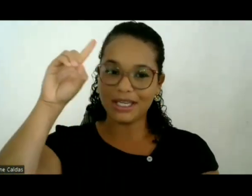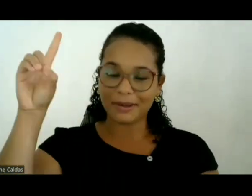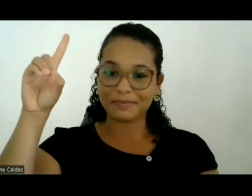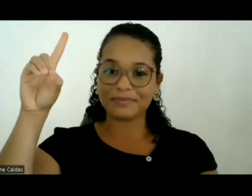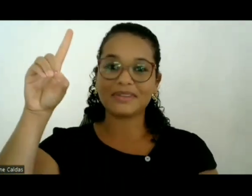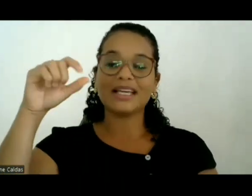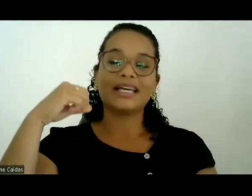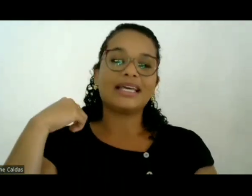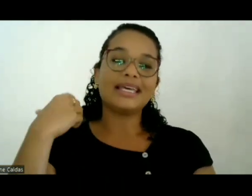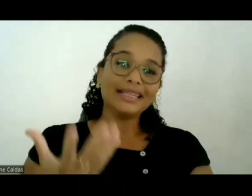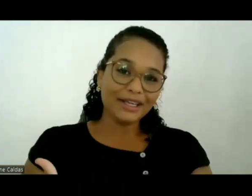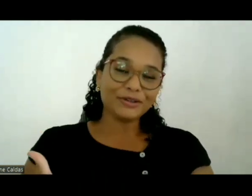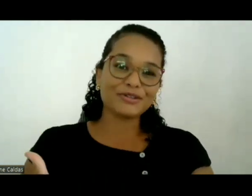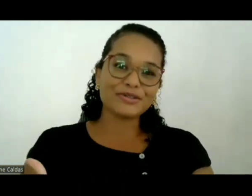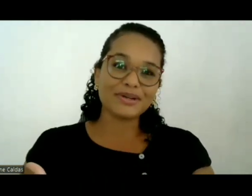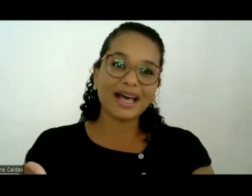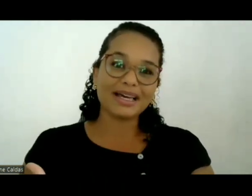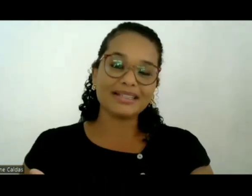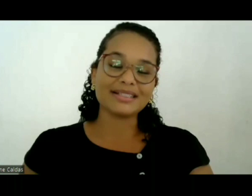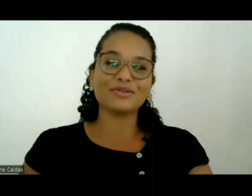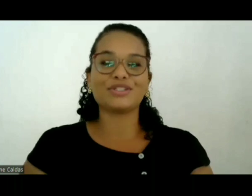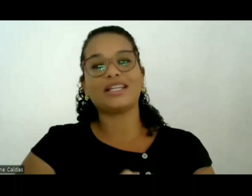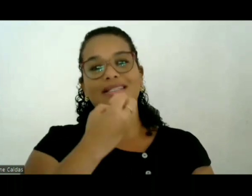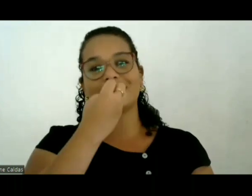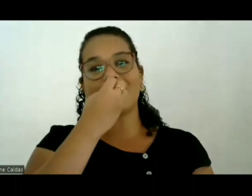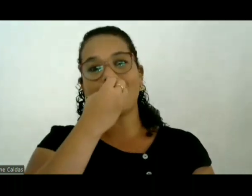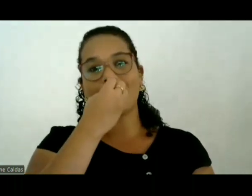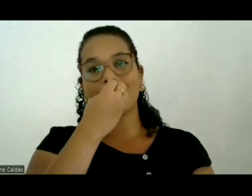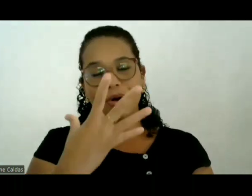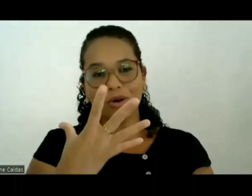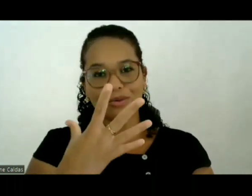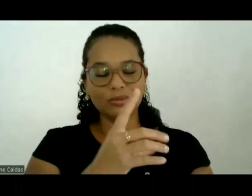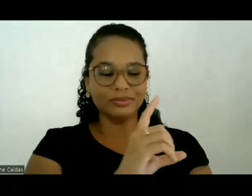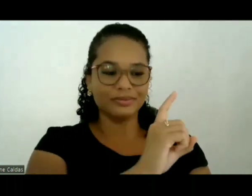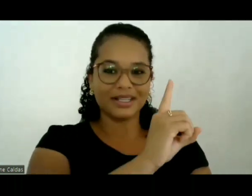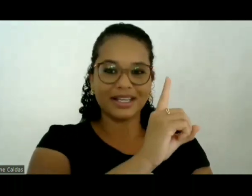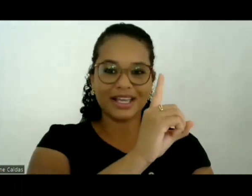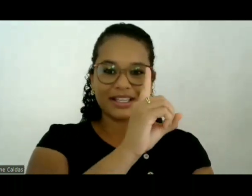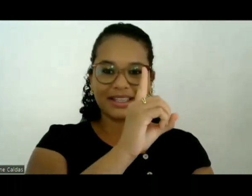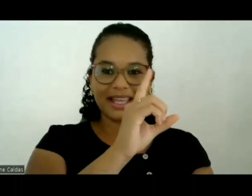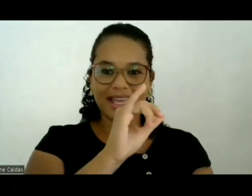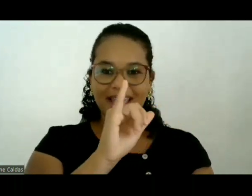Bom dia. E tem outros lugares que utiliza bom